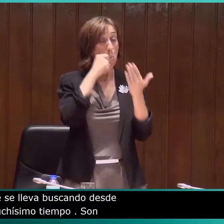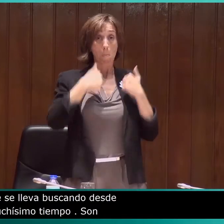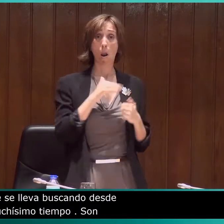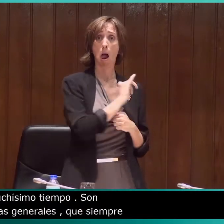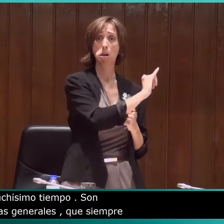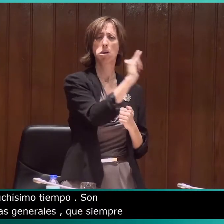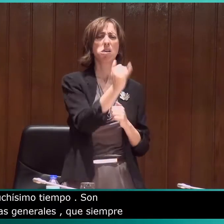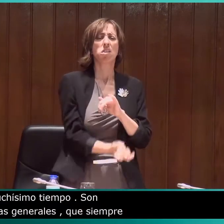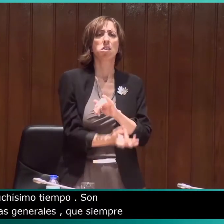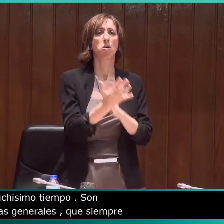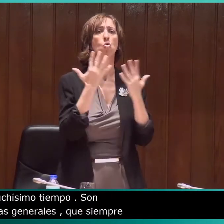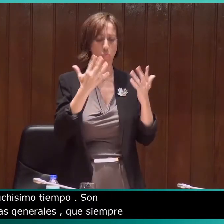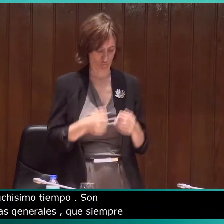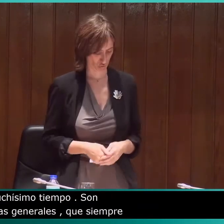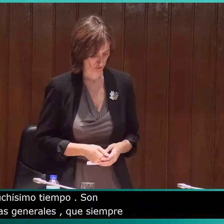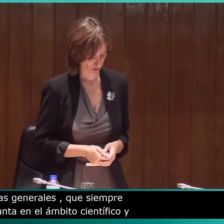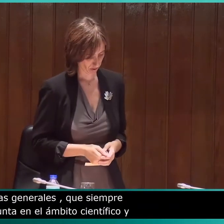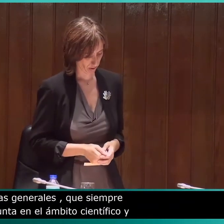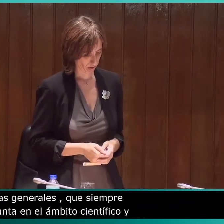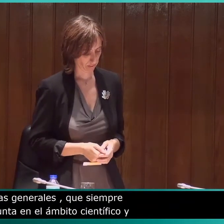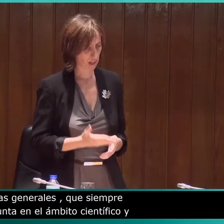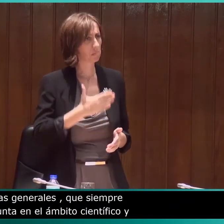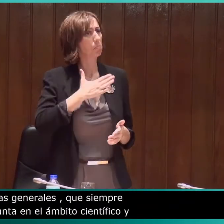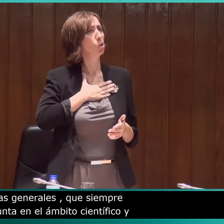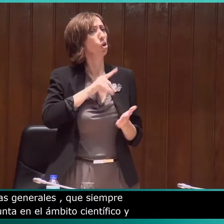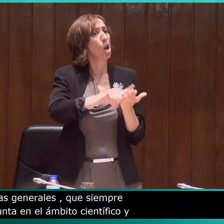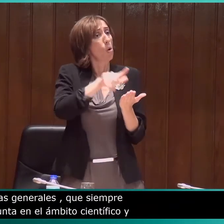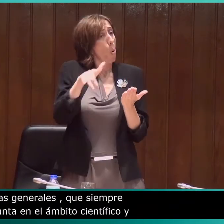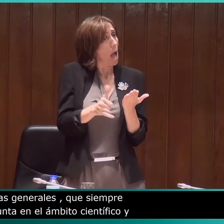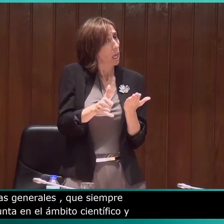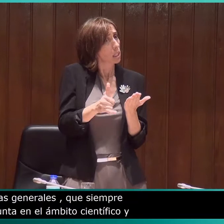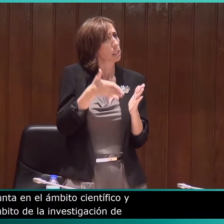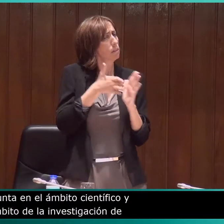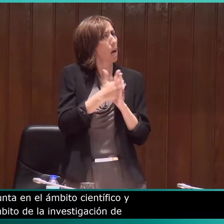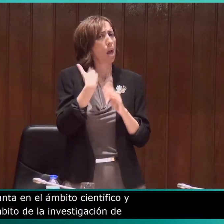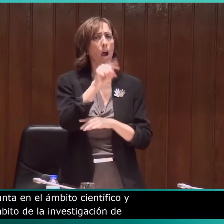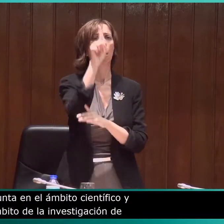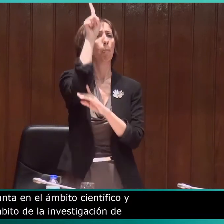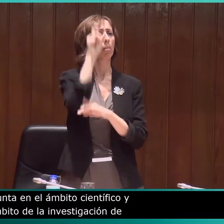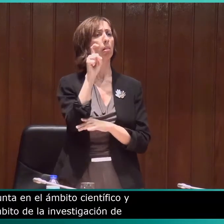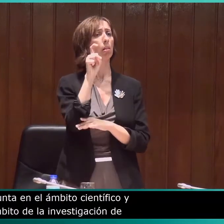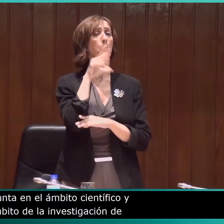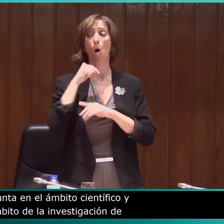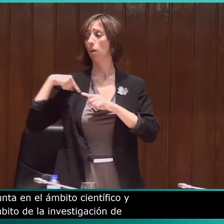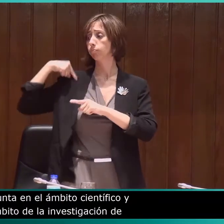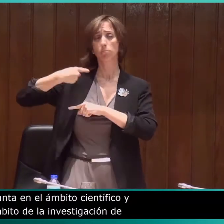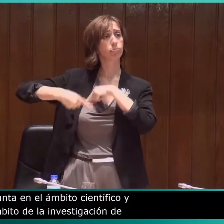investigación de Por qué existe el lenguaje humano Cómo surge Este lenguaje mi lenguaje es algo